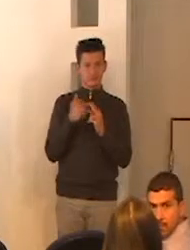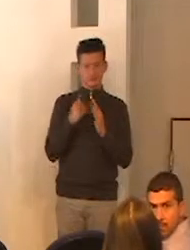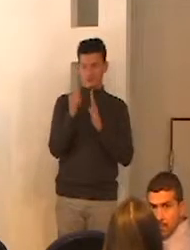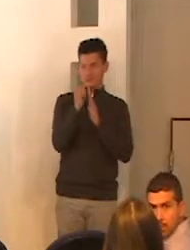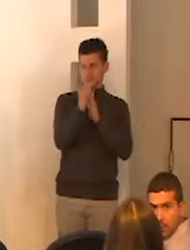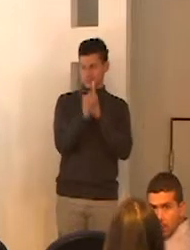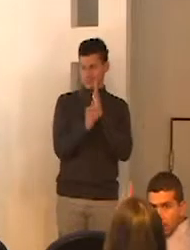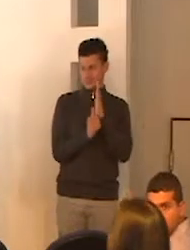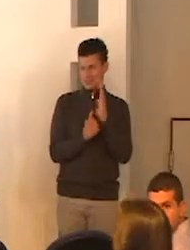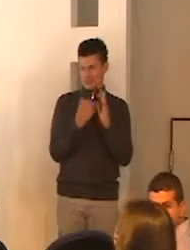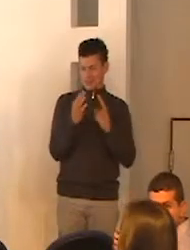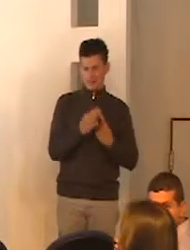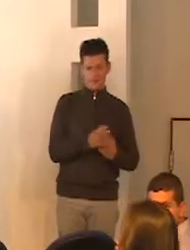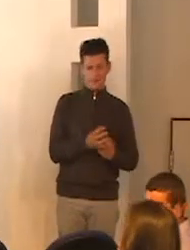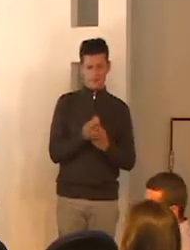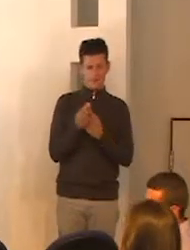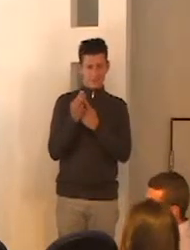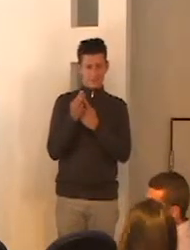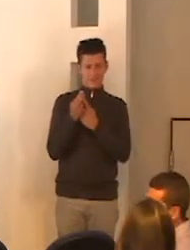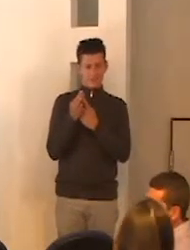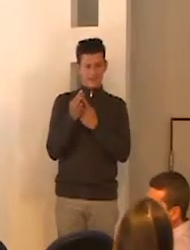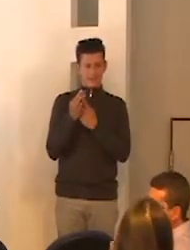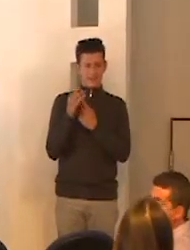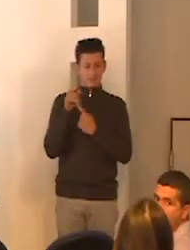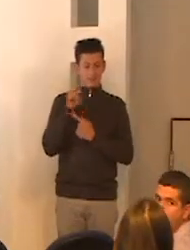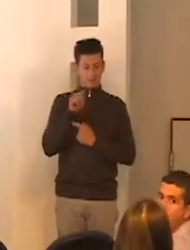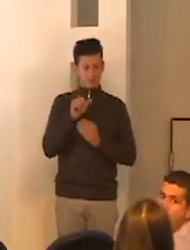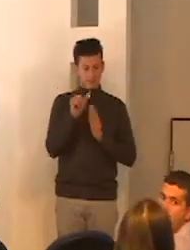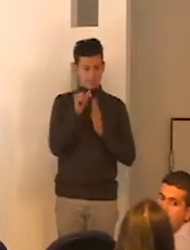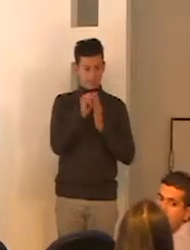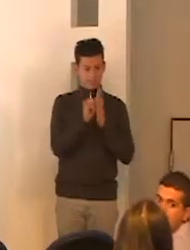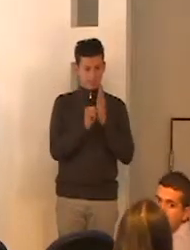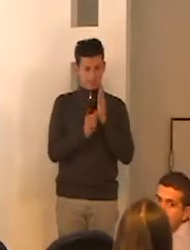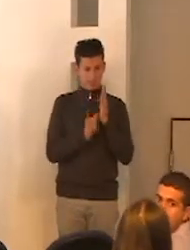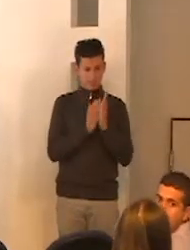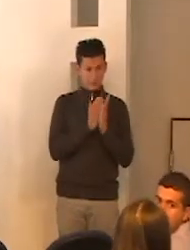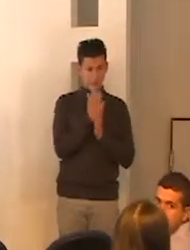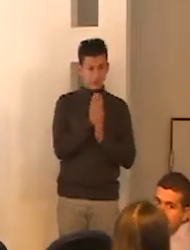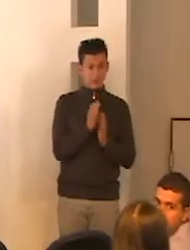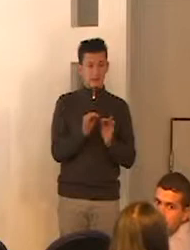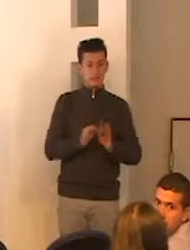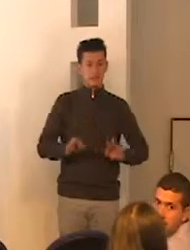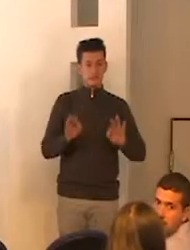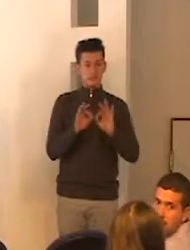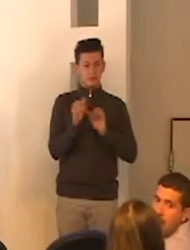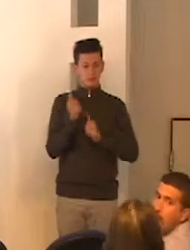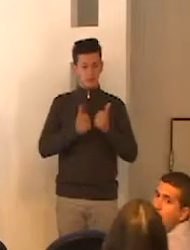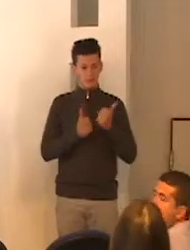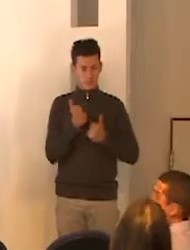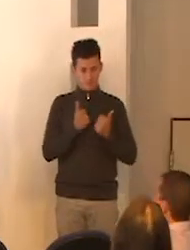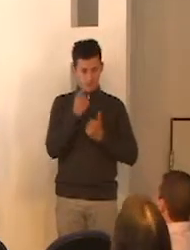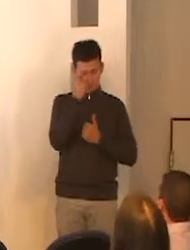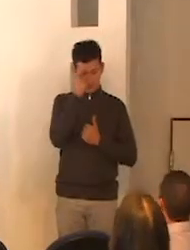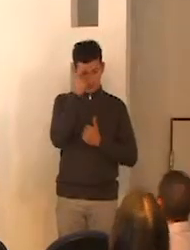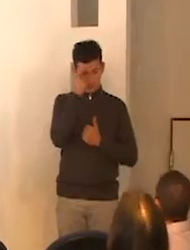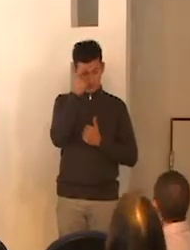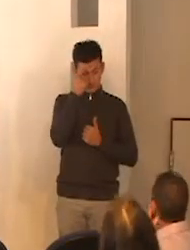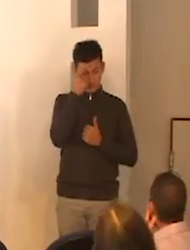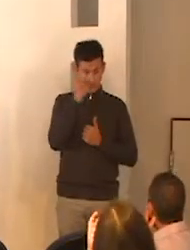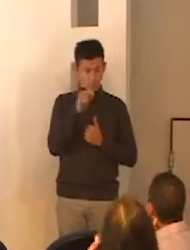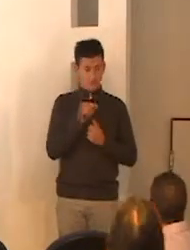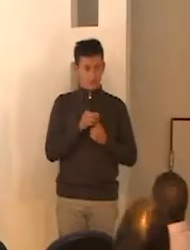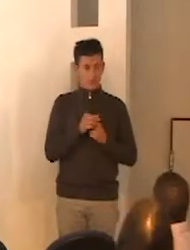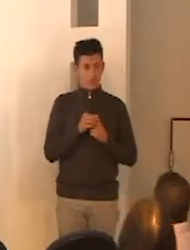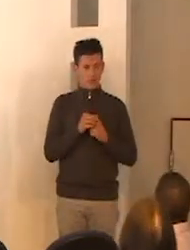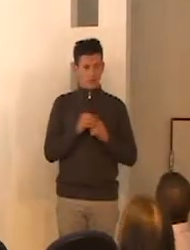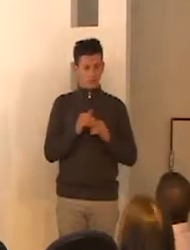de especialización es un programa que tiene fundamentalmente la intención de